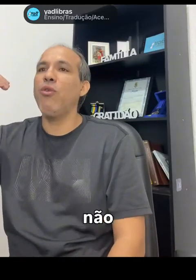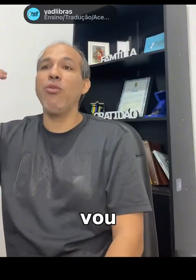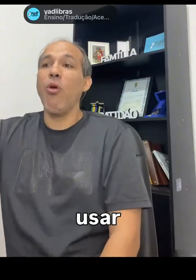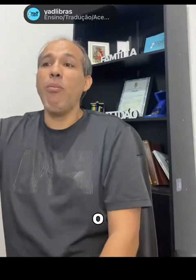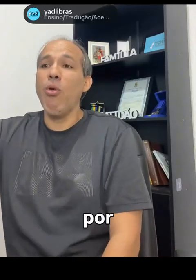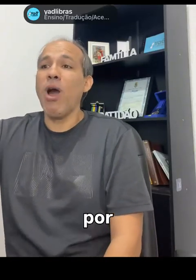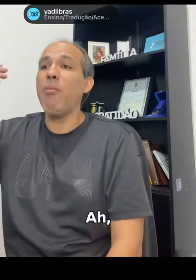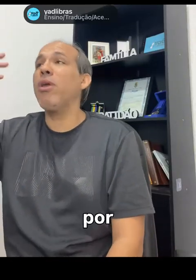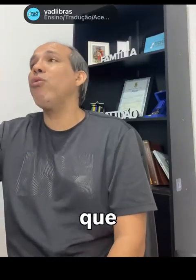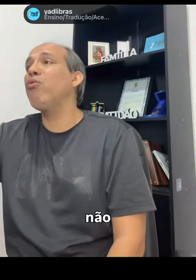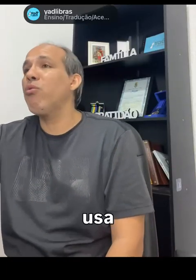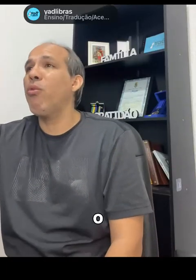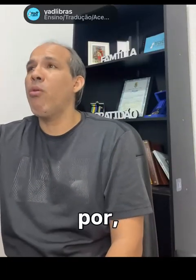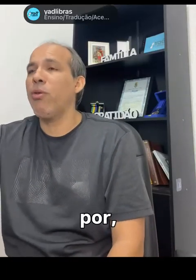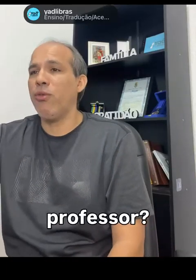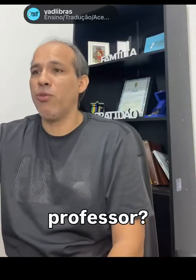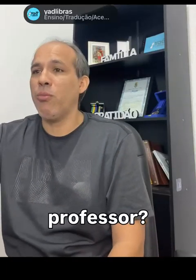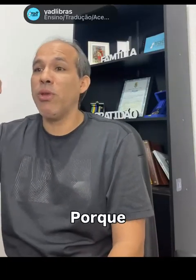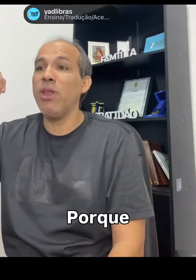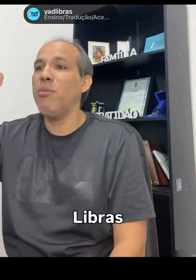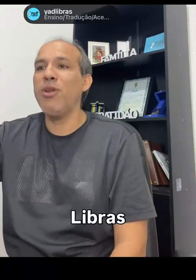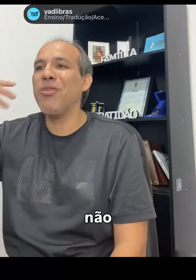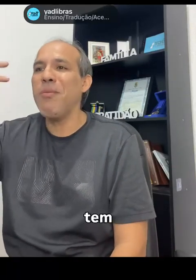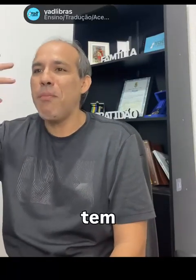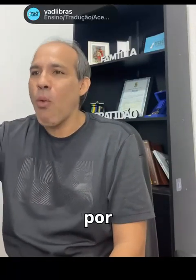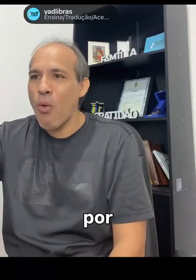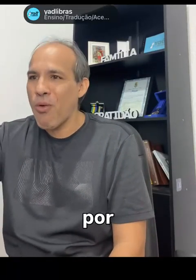vou usar o por. Por que eu não uso o por, professor? Porque em Libras não tem por.